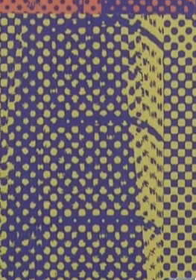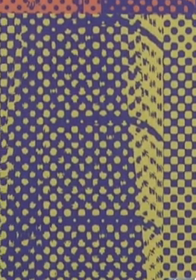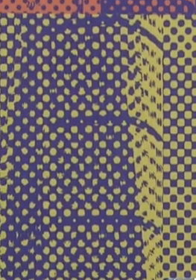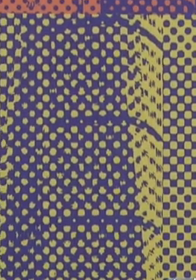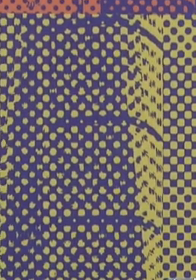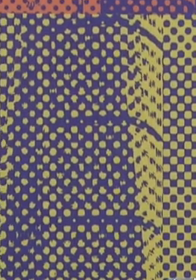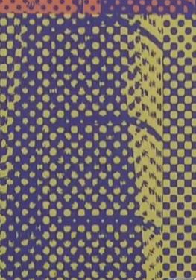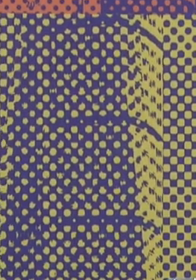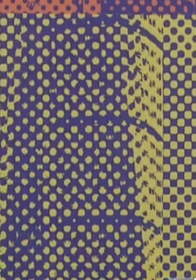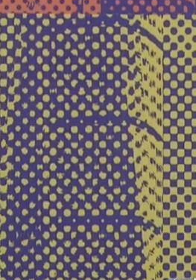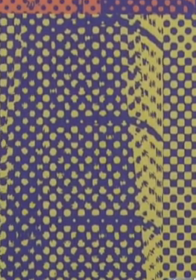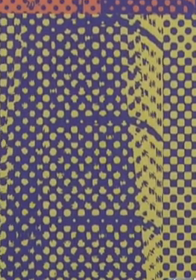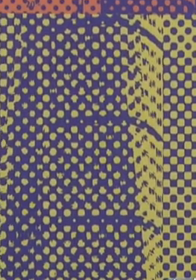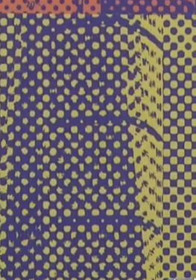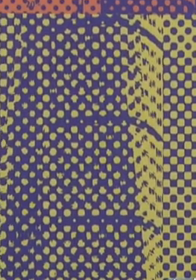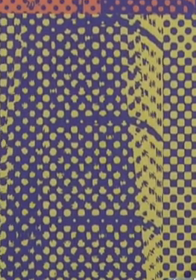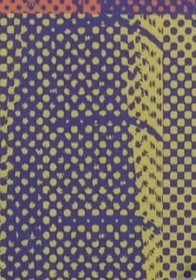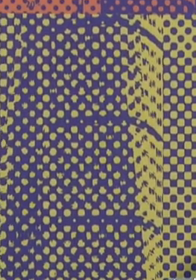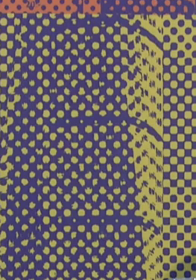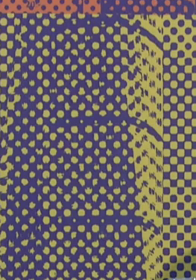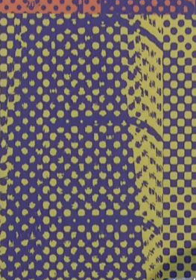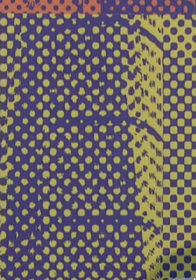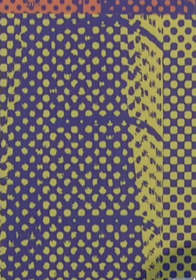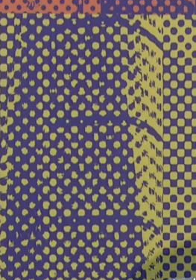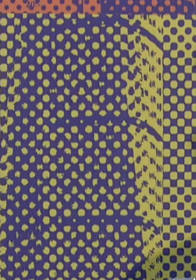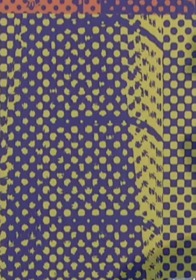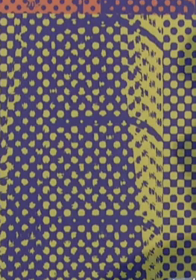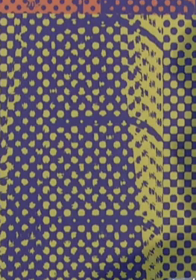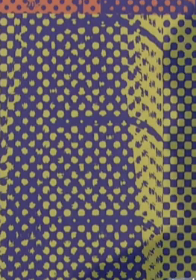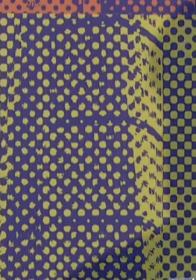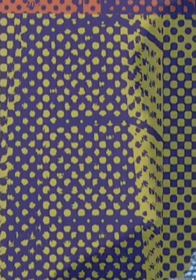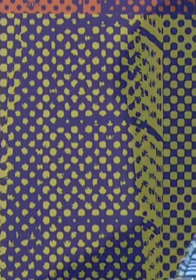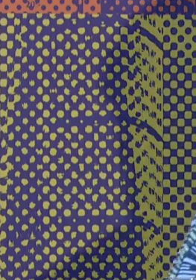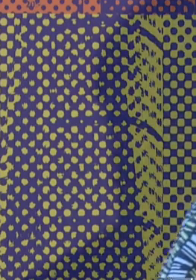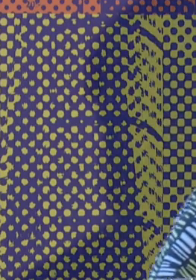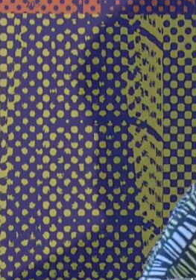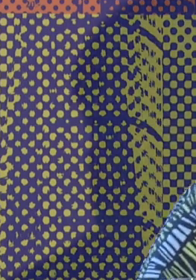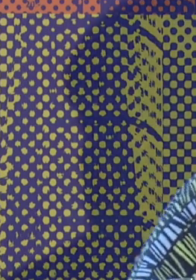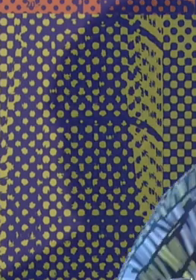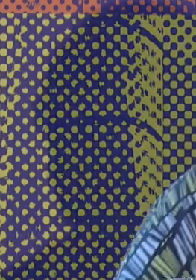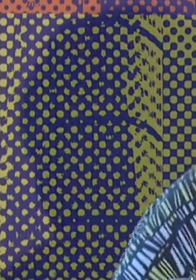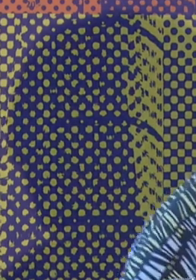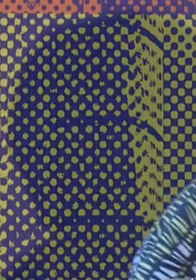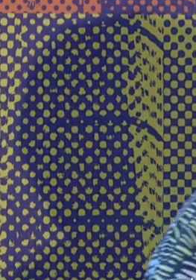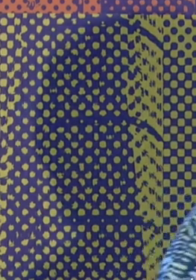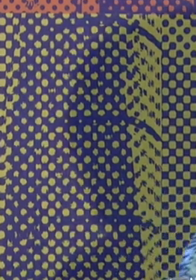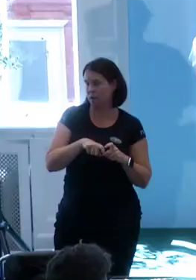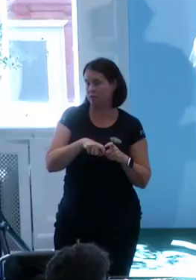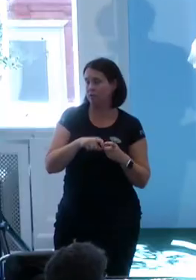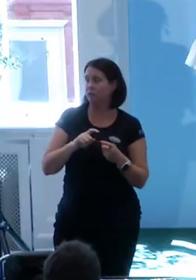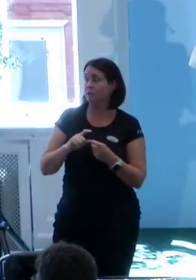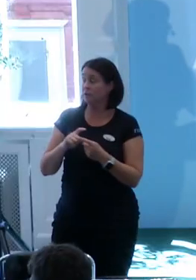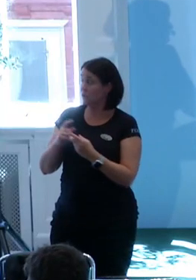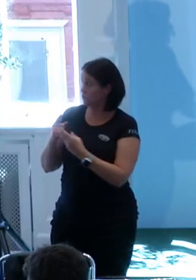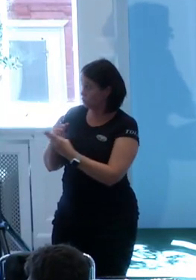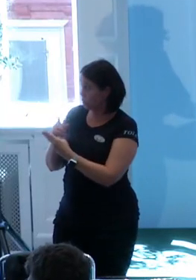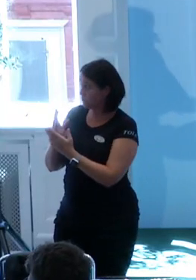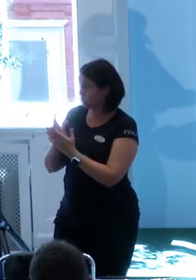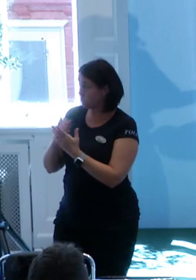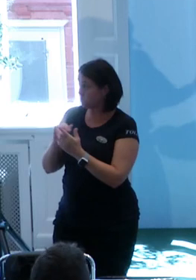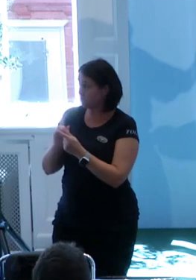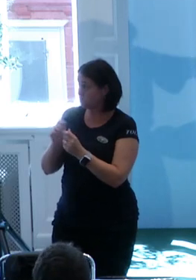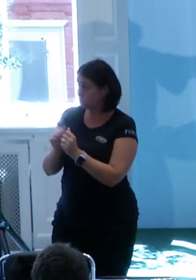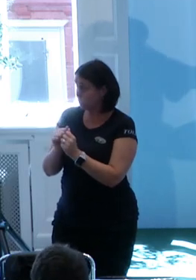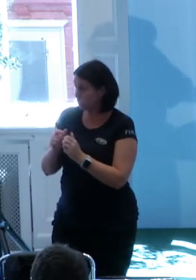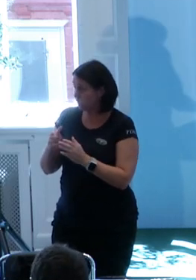ingenting som gynnar bilisterna mer och deras framkomlighet mer än att fler börjar cykla. Just det, det blir inte så trångt på vägarna då. Nej,